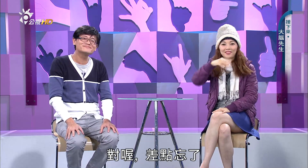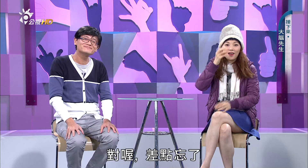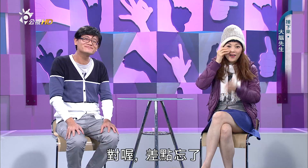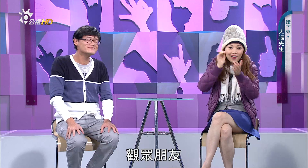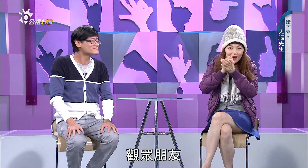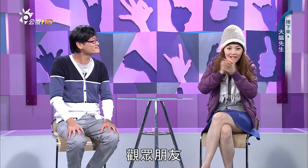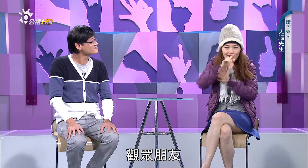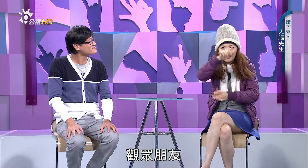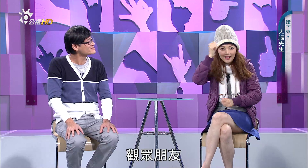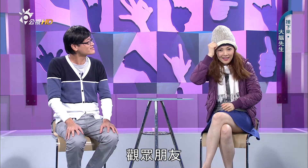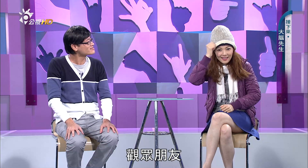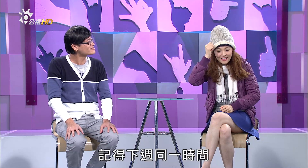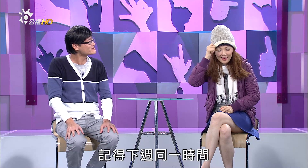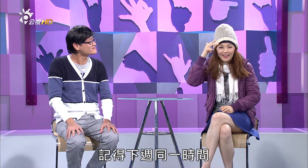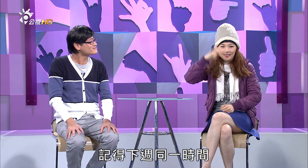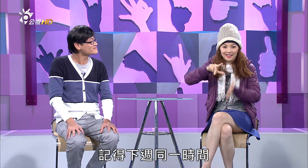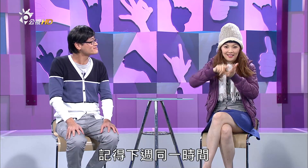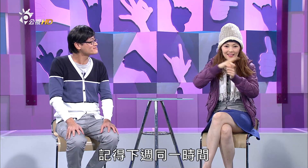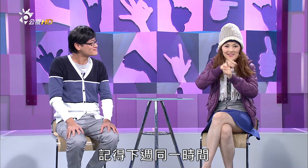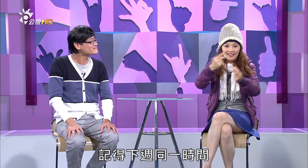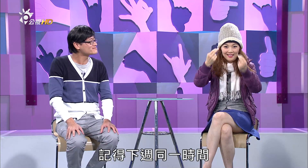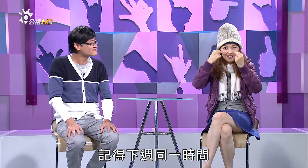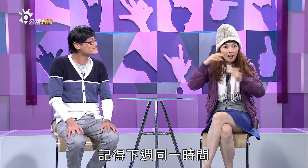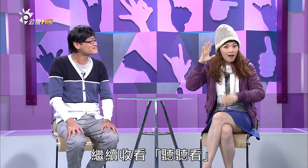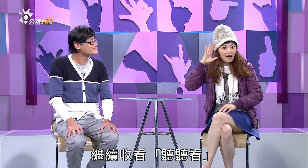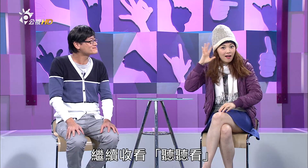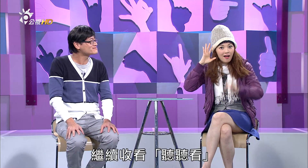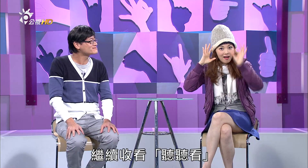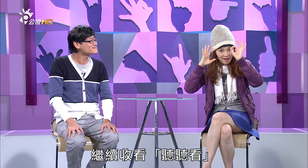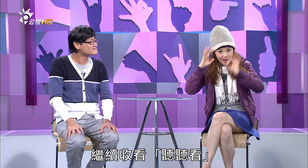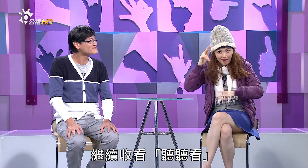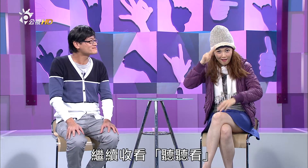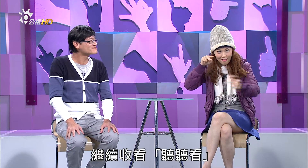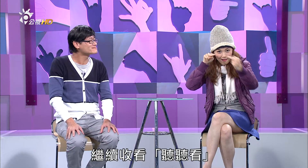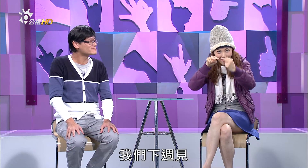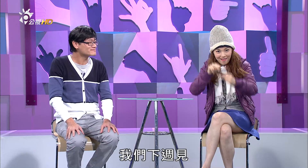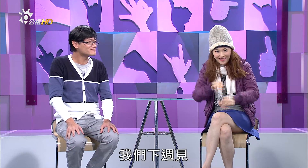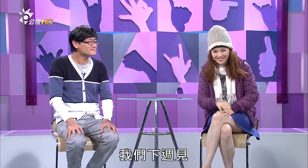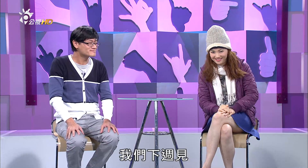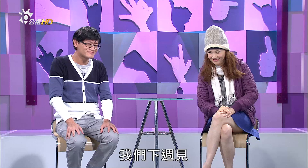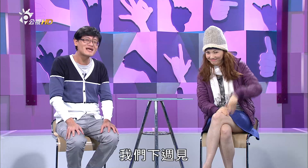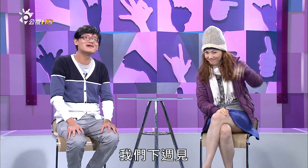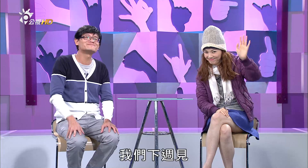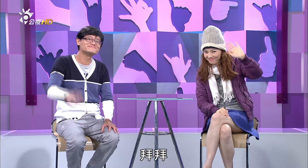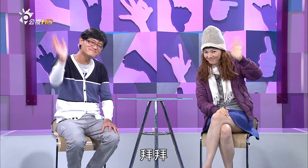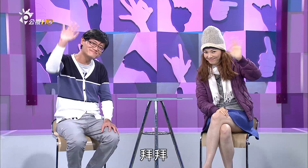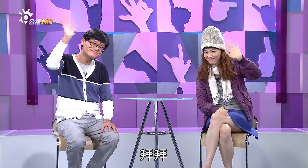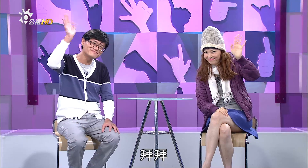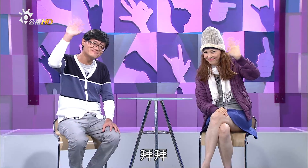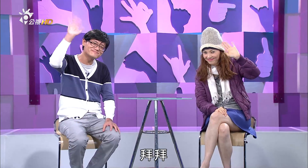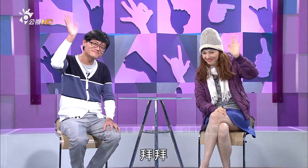了。观众朋友，记得下周同一时间继续收看听听看。我们下周见，拜拜。 拜拜。